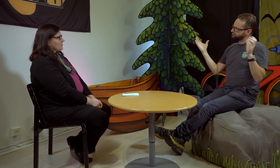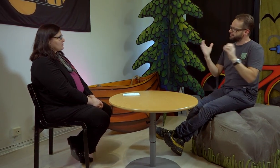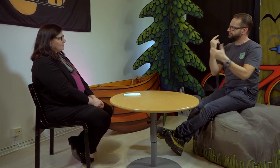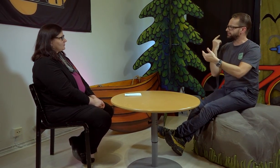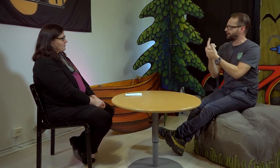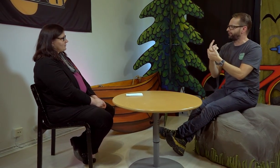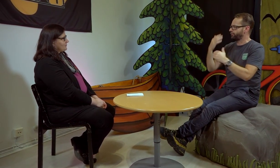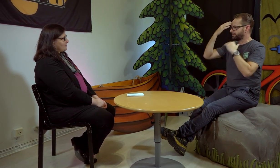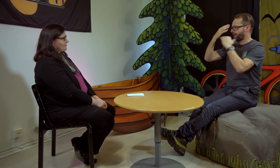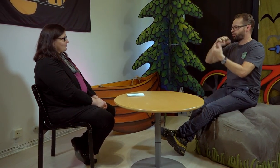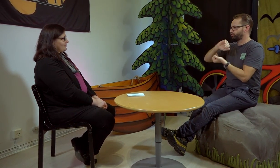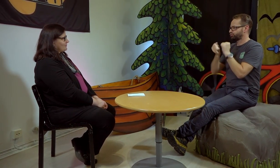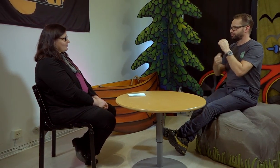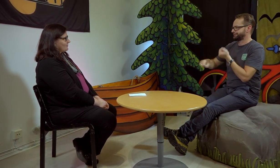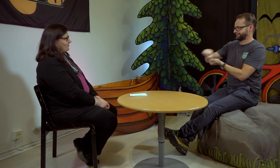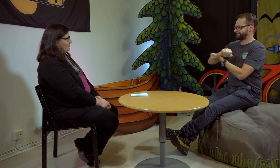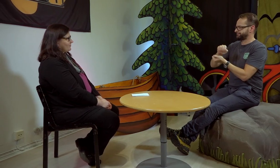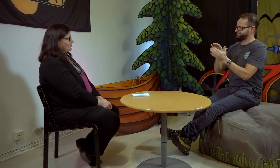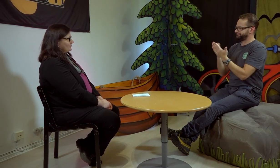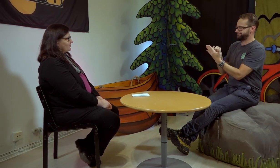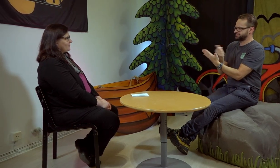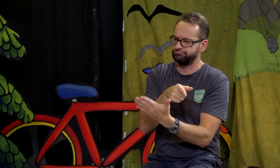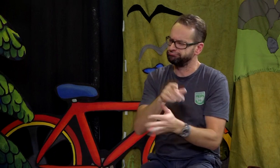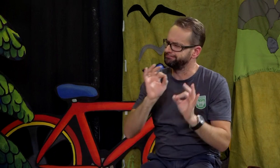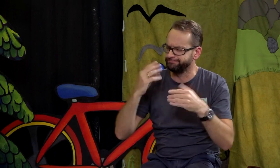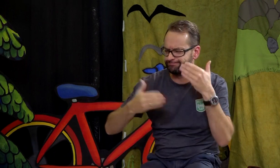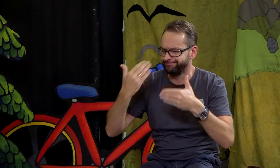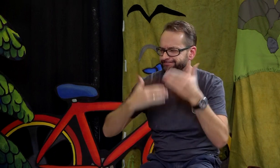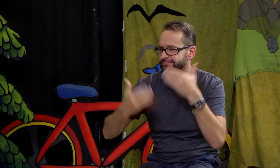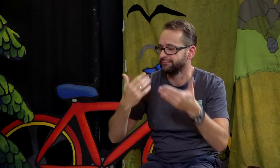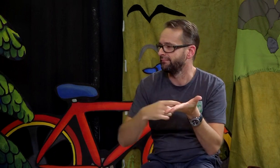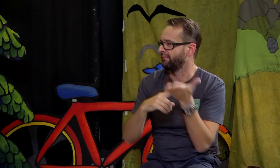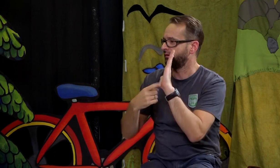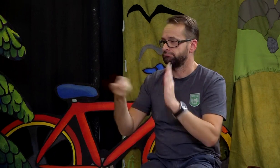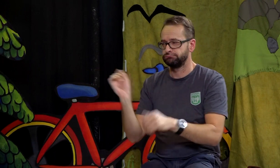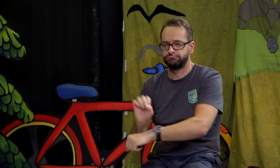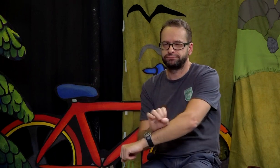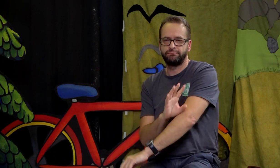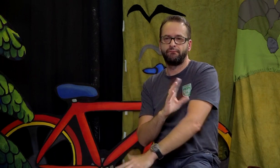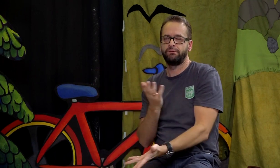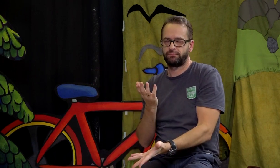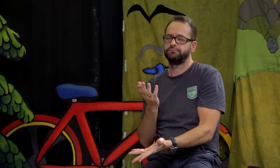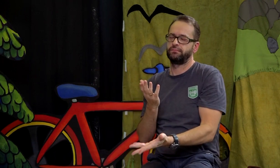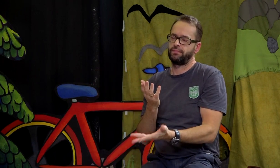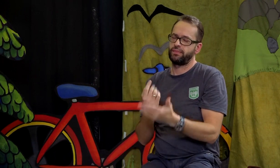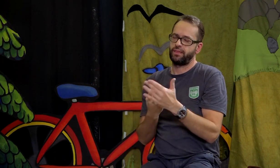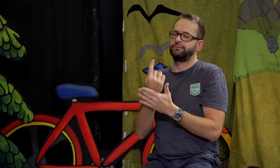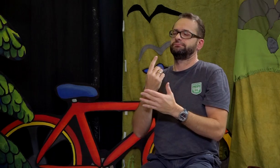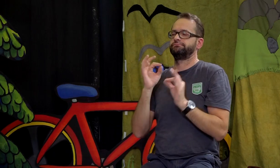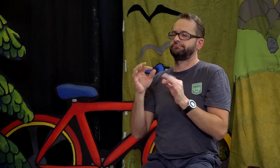matkineet muita, vaan toimimme yhdessä hyväksi ja sillä tavalla olimme esimerkkinä. Ihmiset olivat hyvin otettuja ja niin kävi,